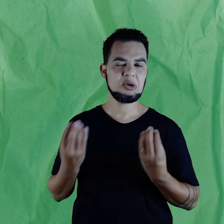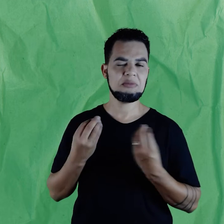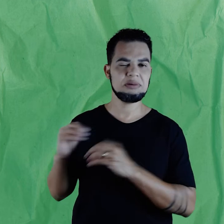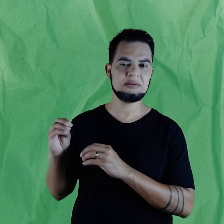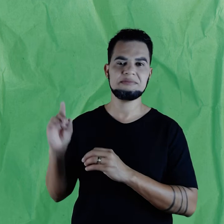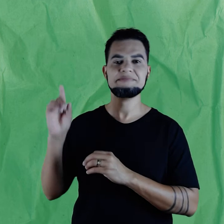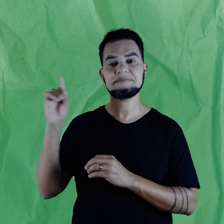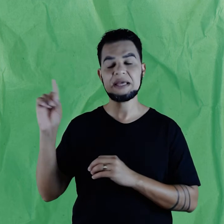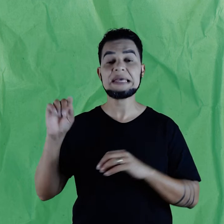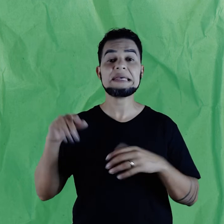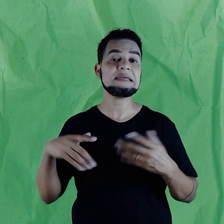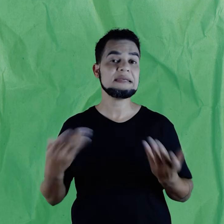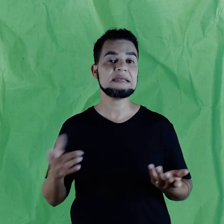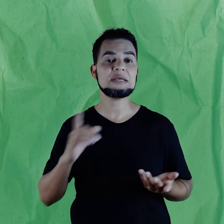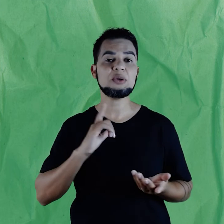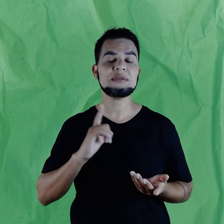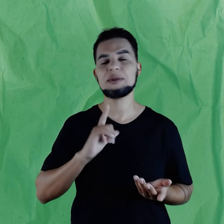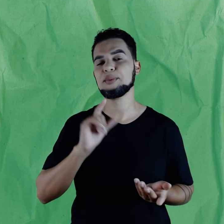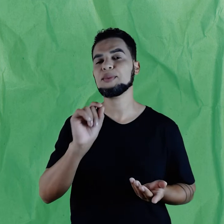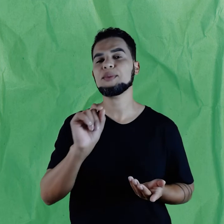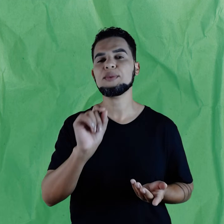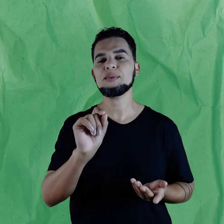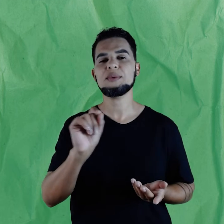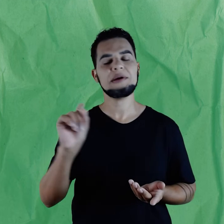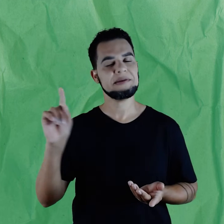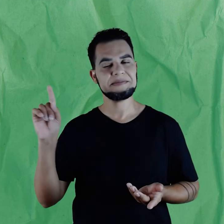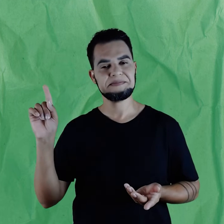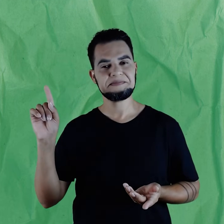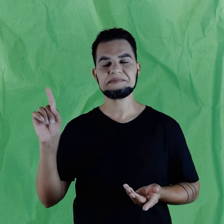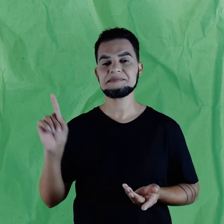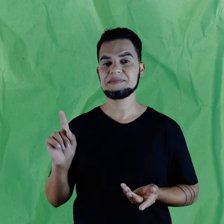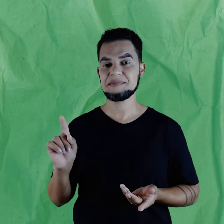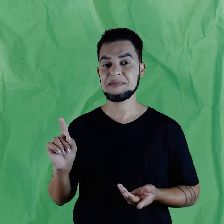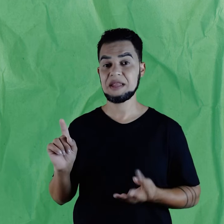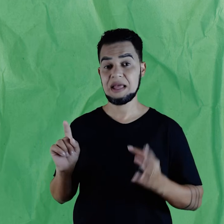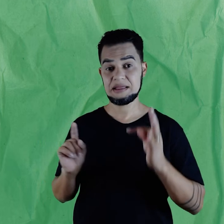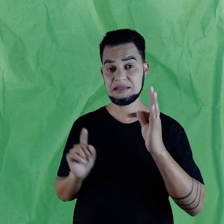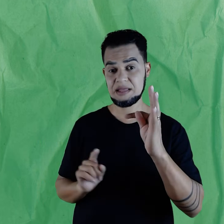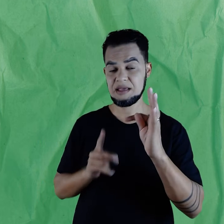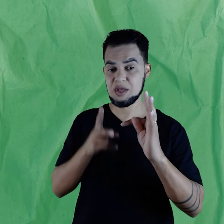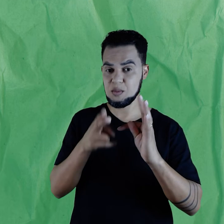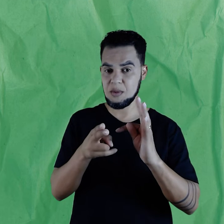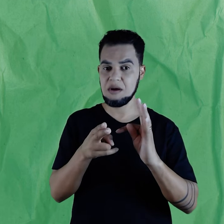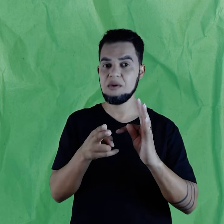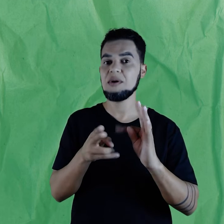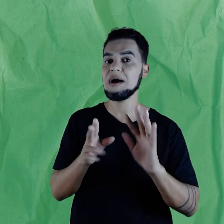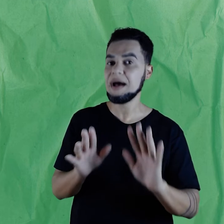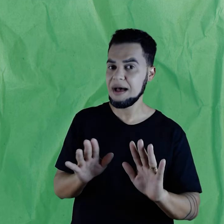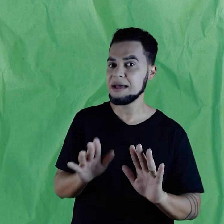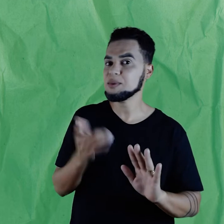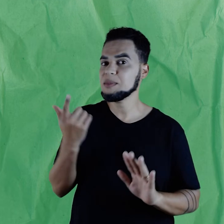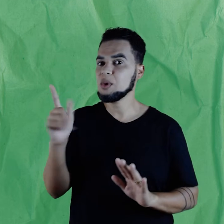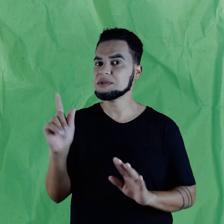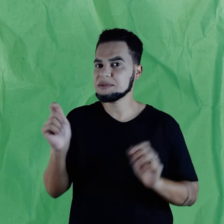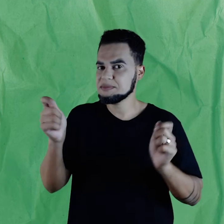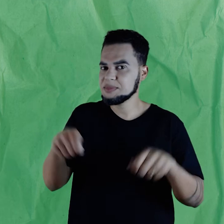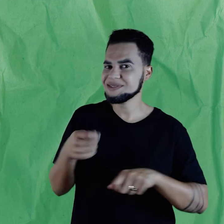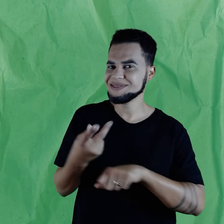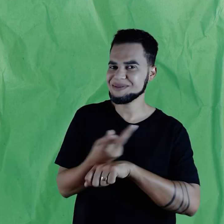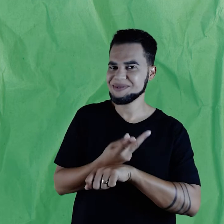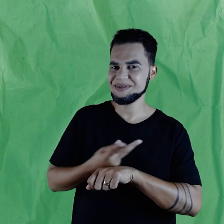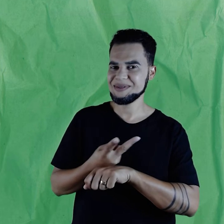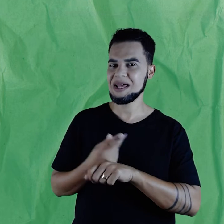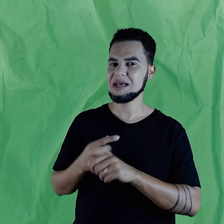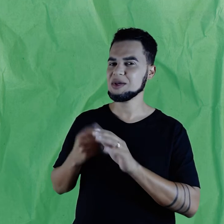key. E aí aqui eu tenho o seguinte, T igual, então já é uma outra forma de procurar. Né?